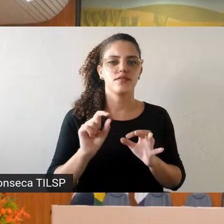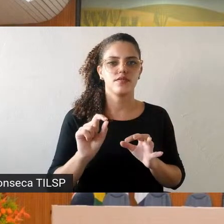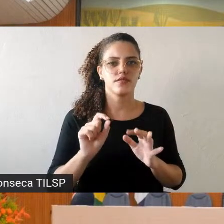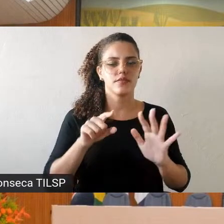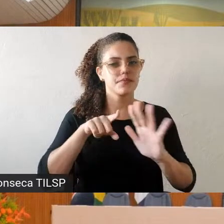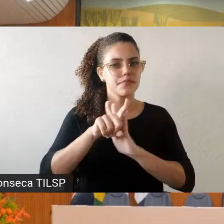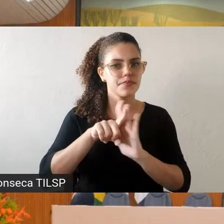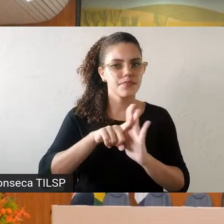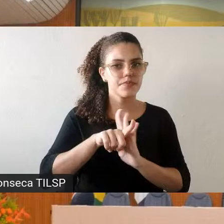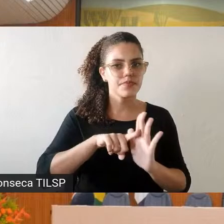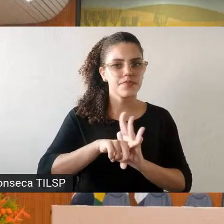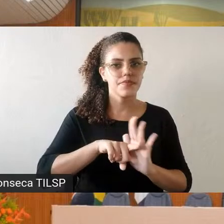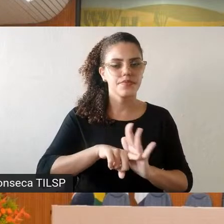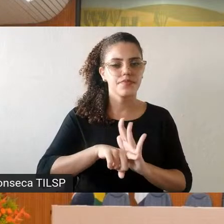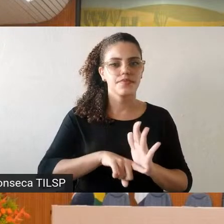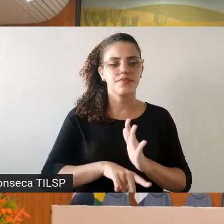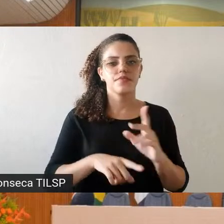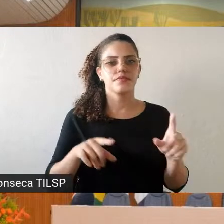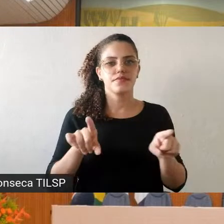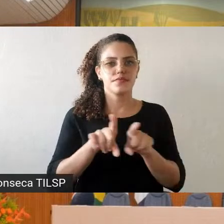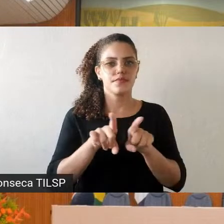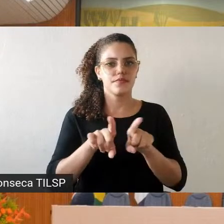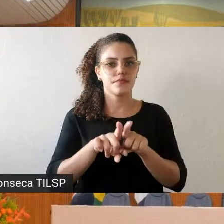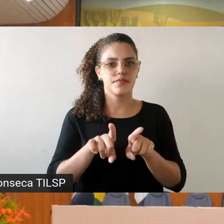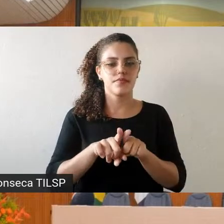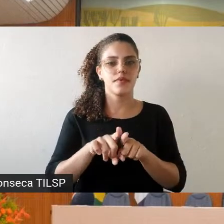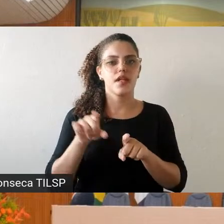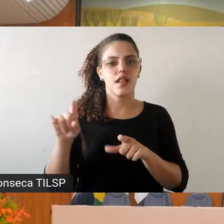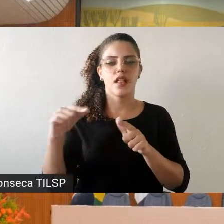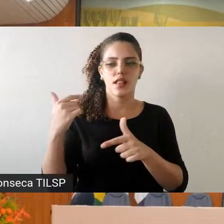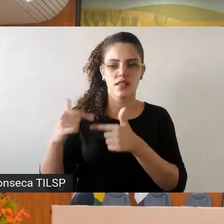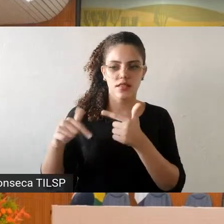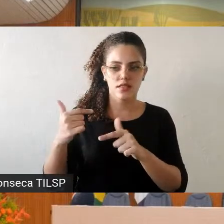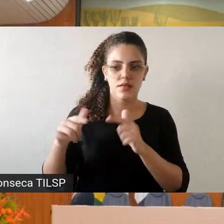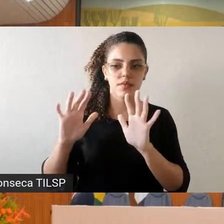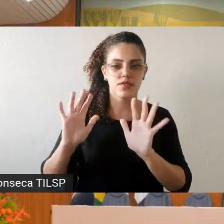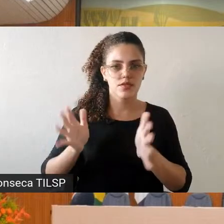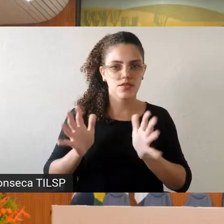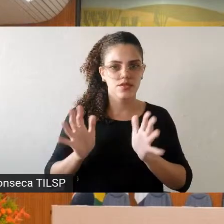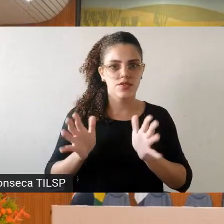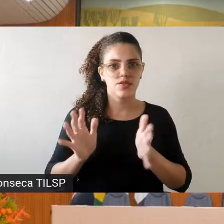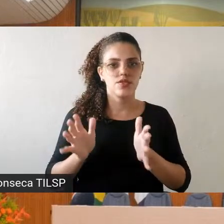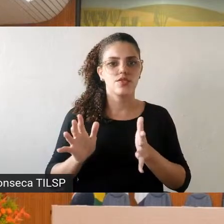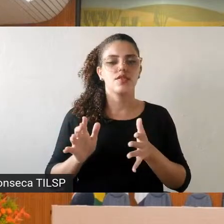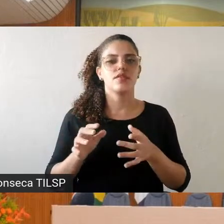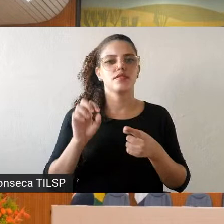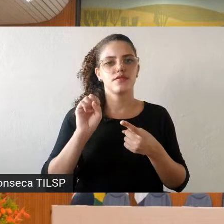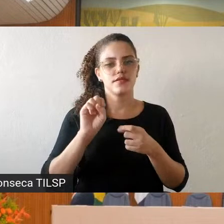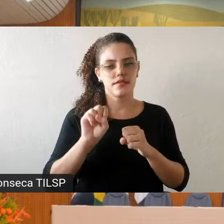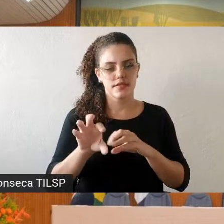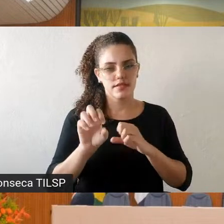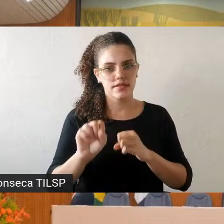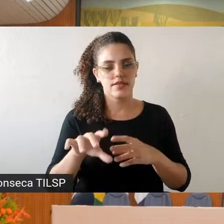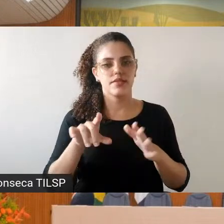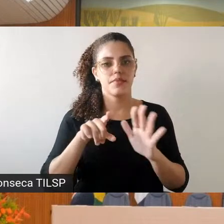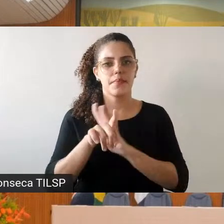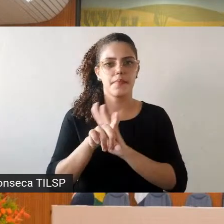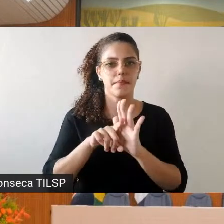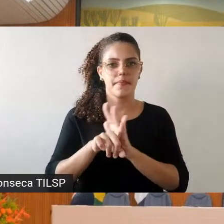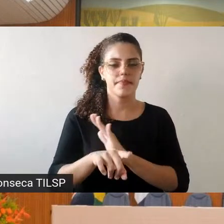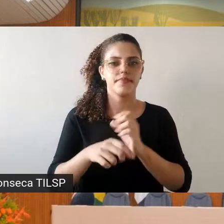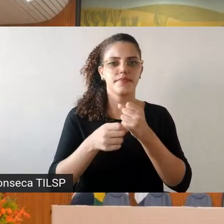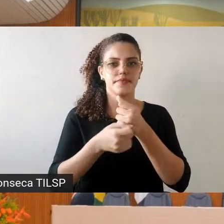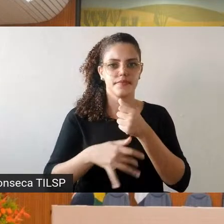aquilo que a gente tem trabalhado na universidade, no ensino. Então, ensino, pesquisa e extensão nas universidades públicas